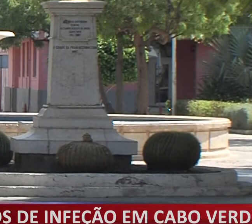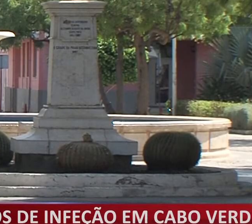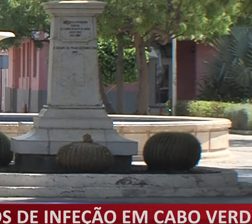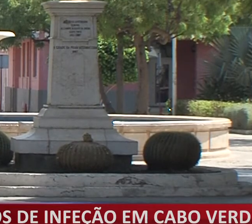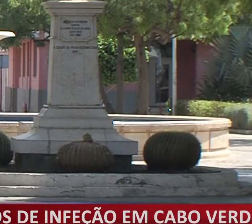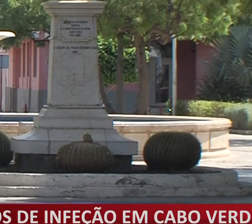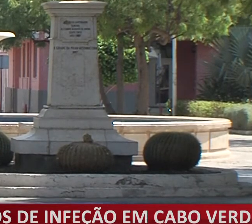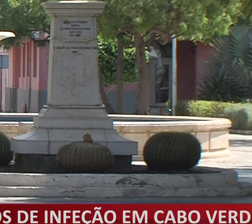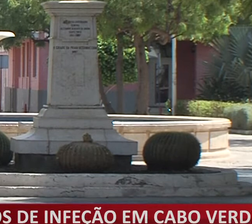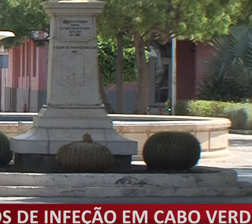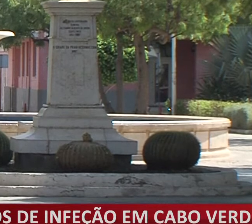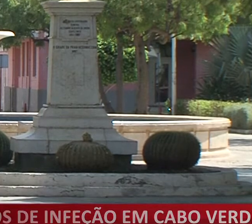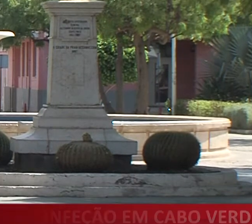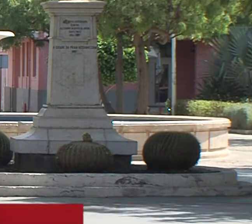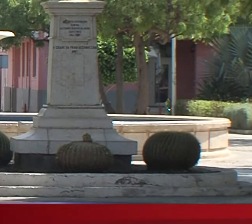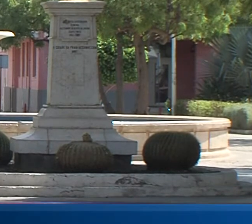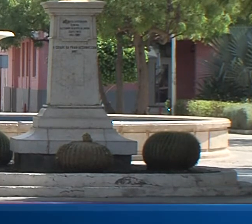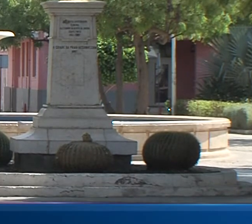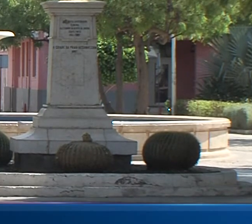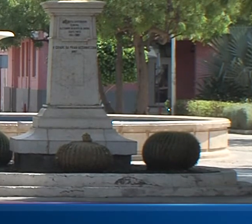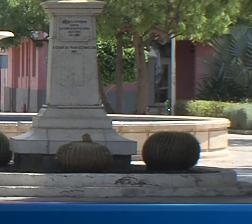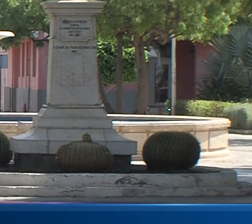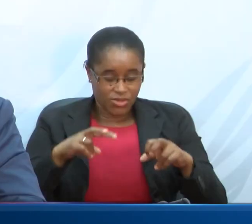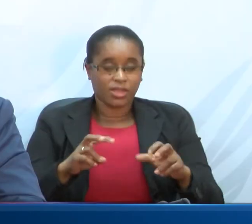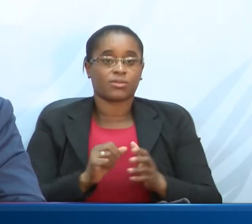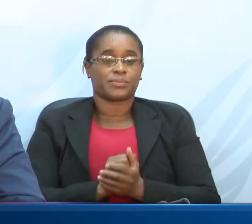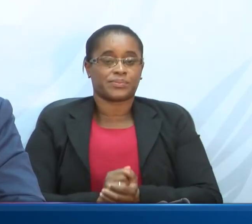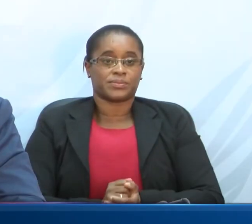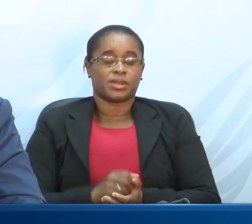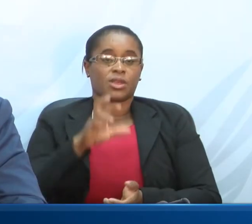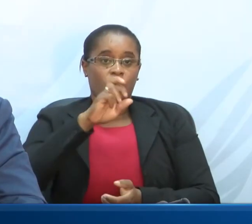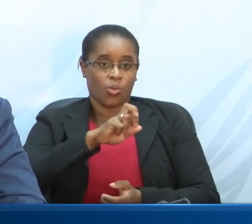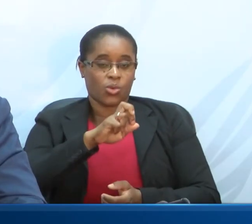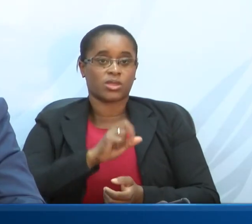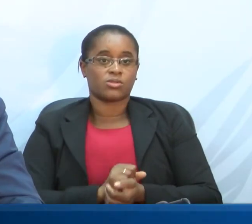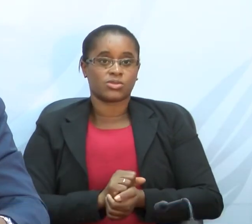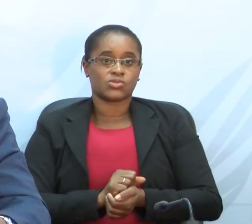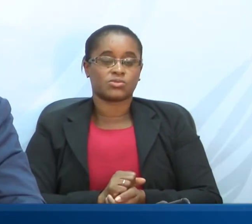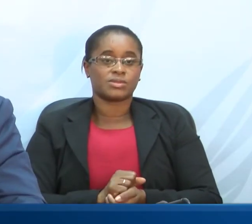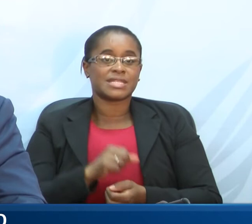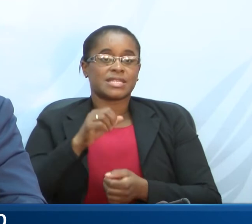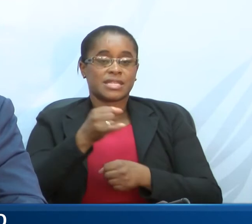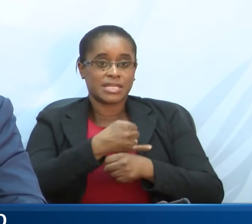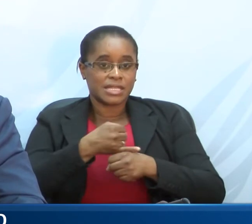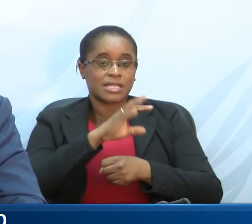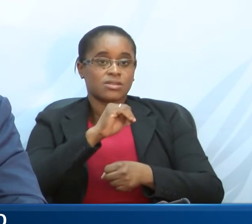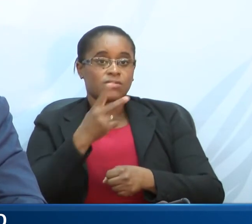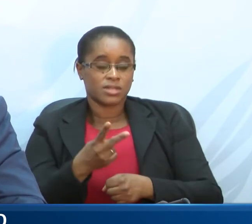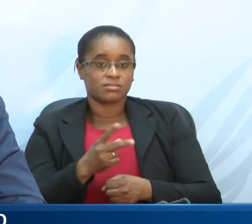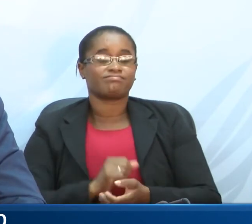também de contacto, de investigação de contactos, e 8 de São Vicente, amostras essas